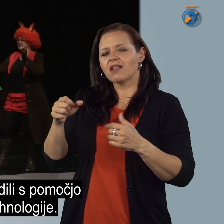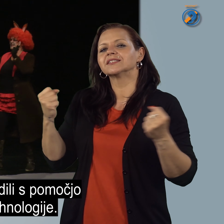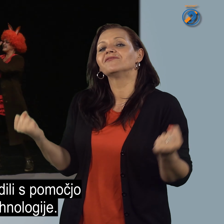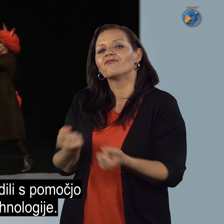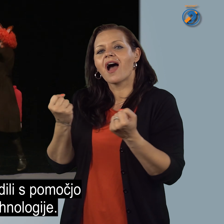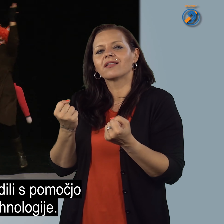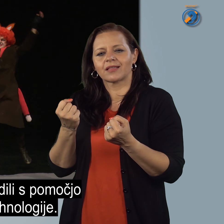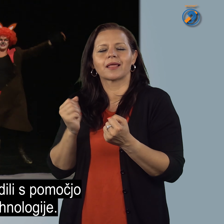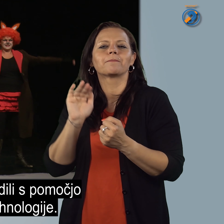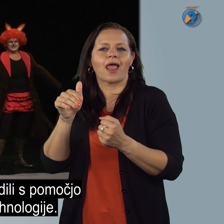videotehnologije.